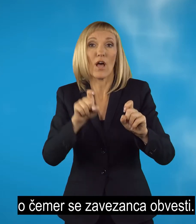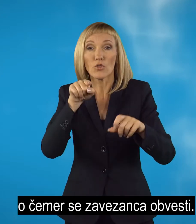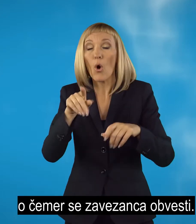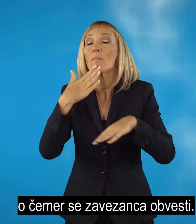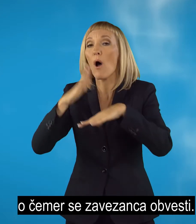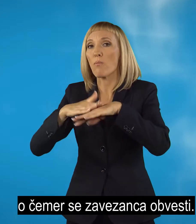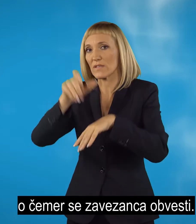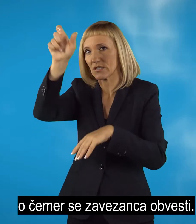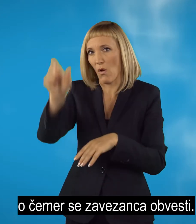zavezanca obvesti.